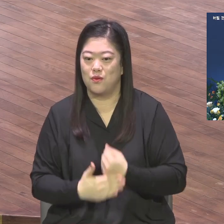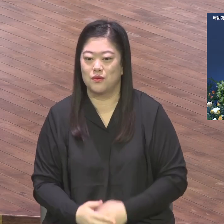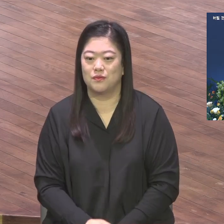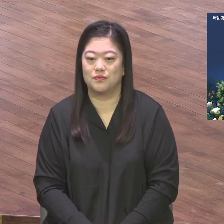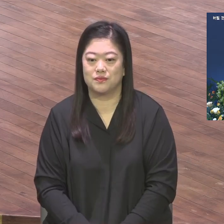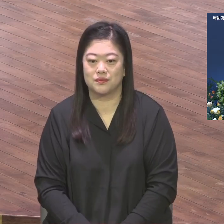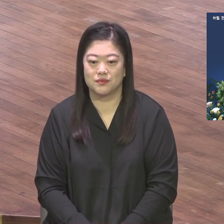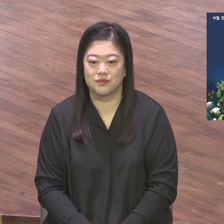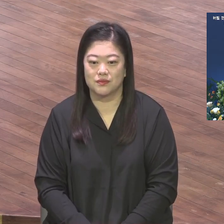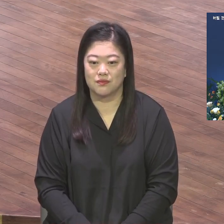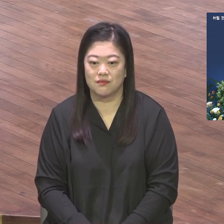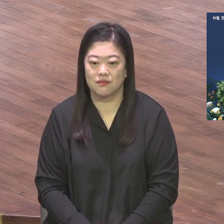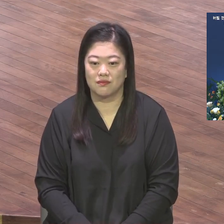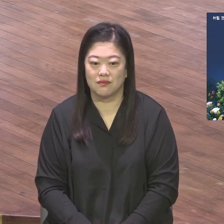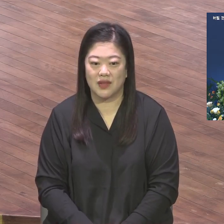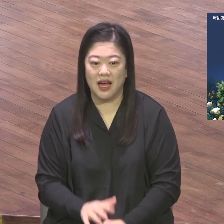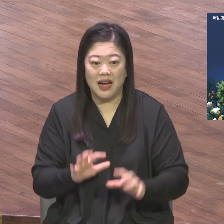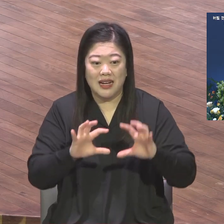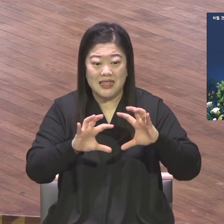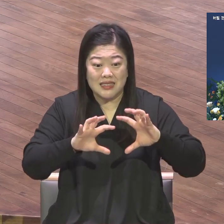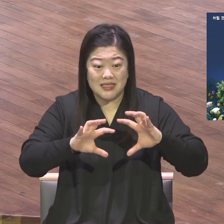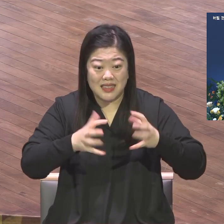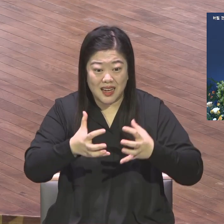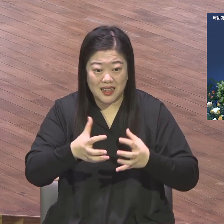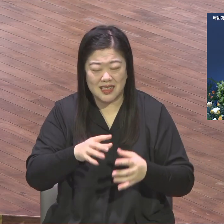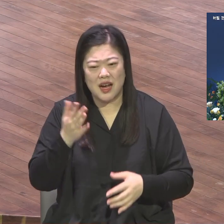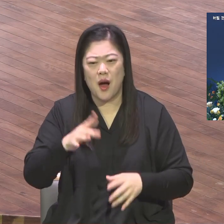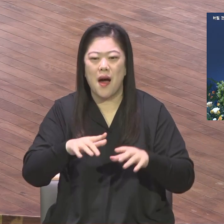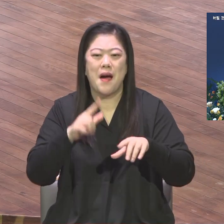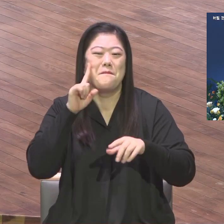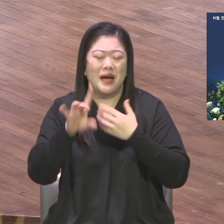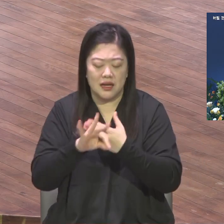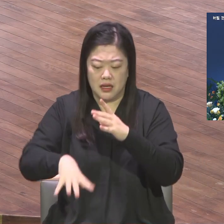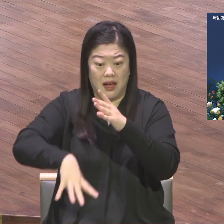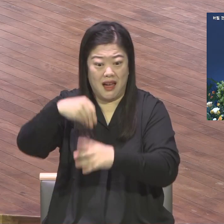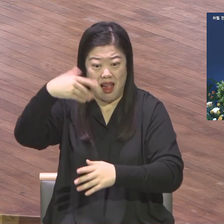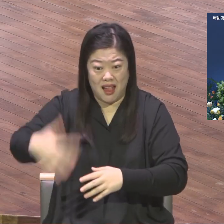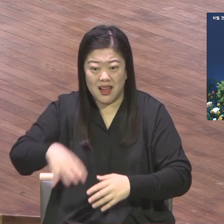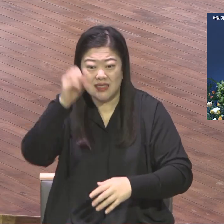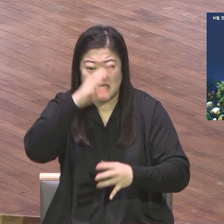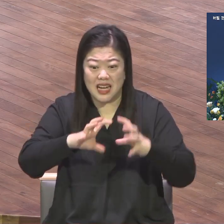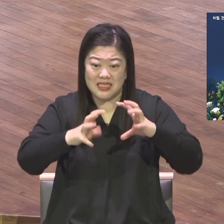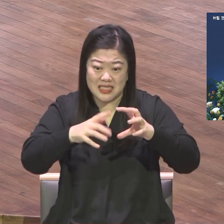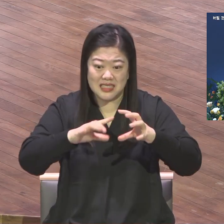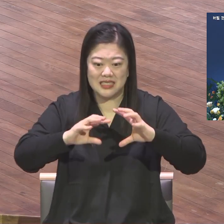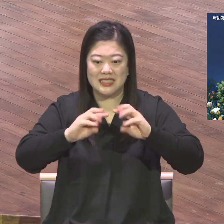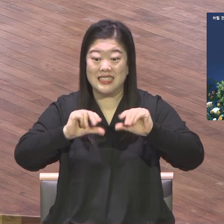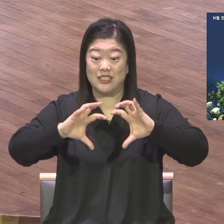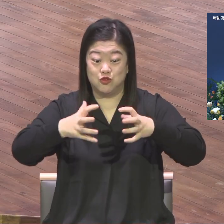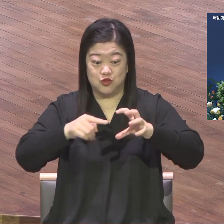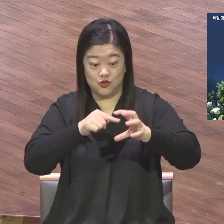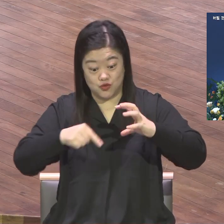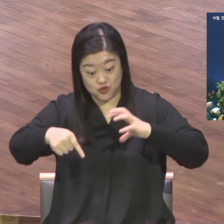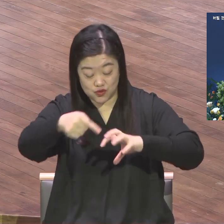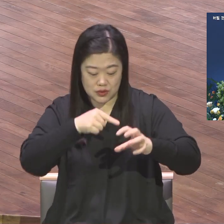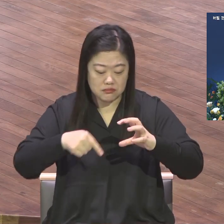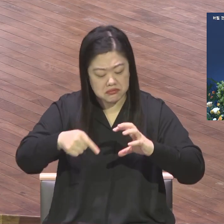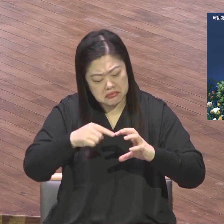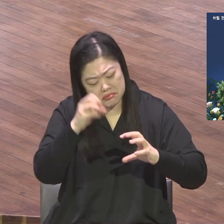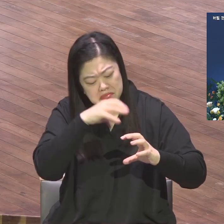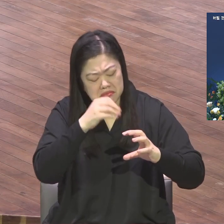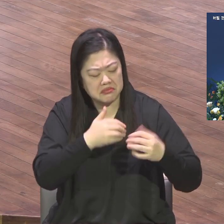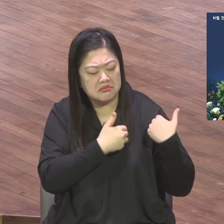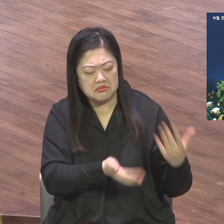있는가 있었는가 하면서 그냥 지나갈 그런 나라들이 많은데 이제 우리에게 기도의 레이더망이 딱 걸려들었어요.